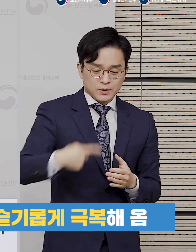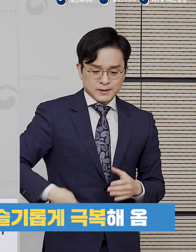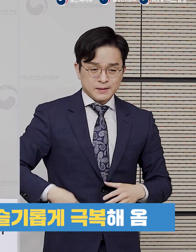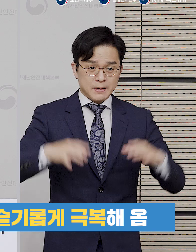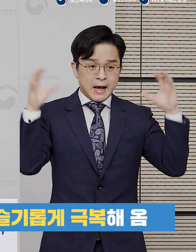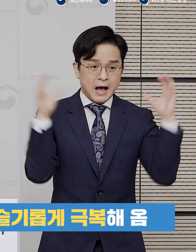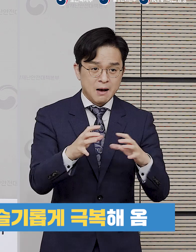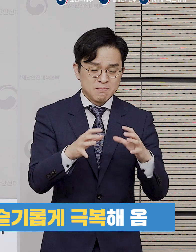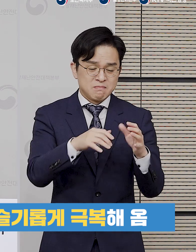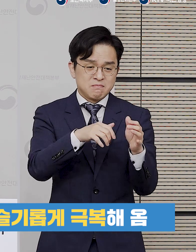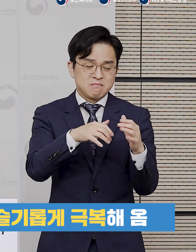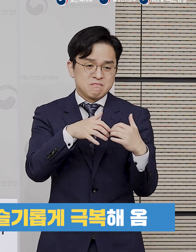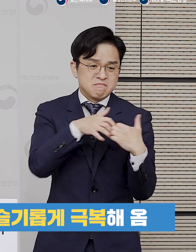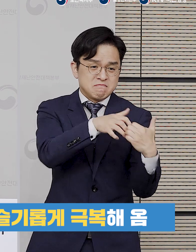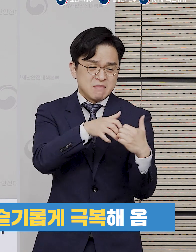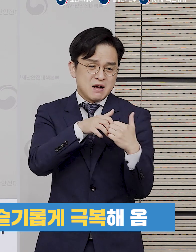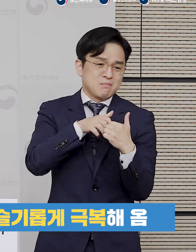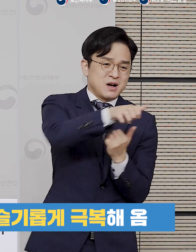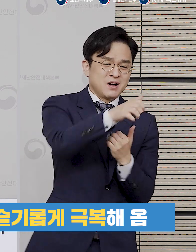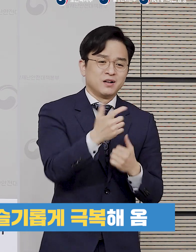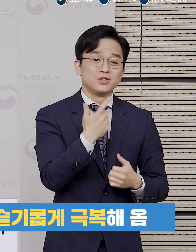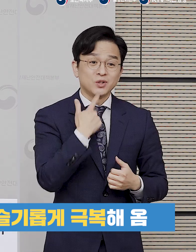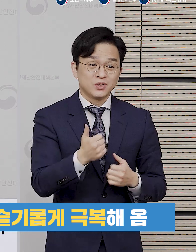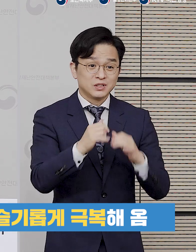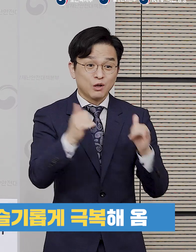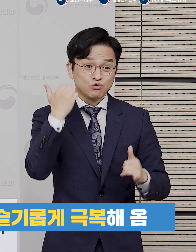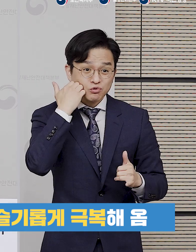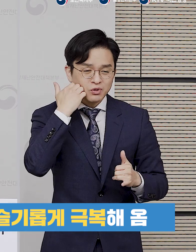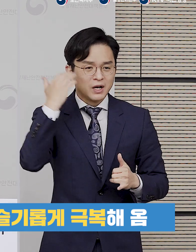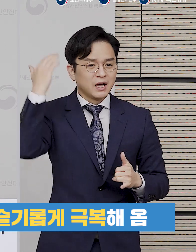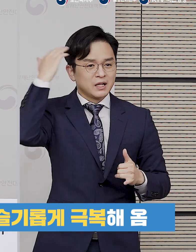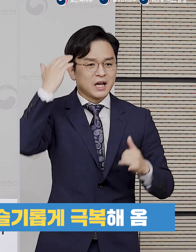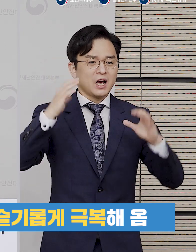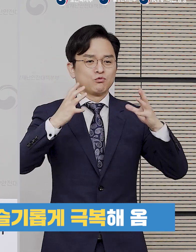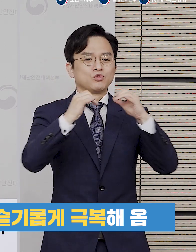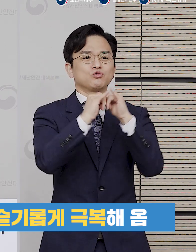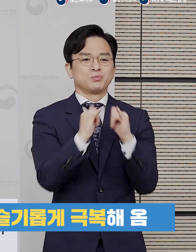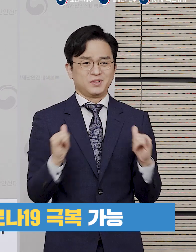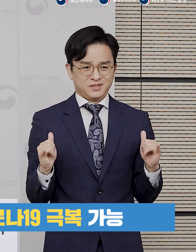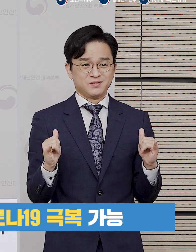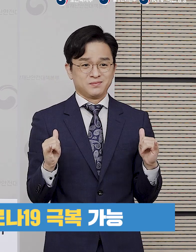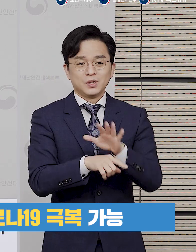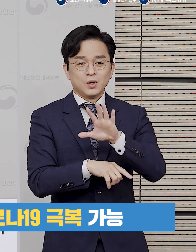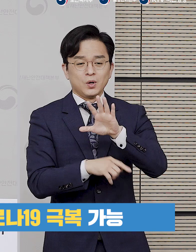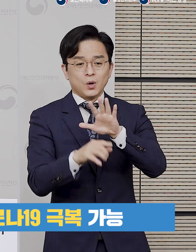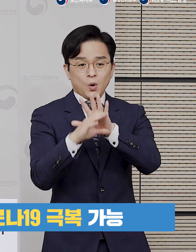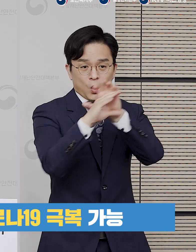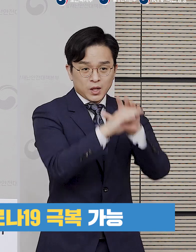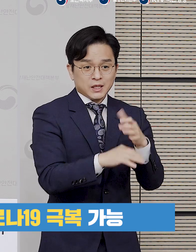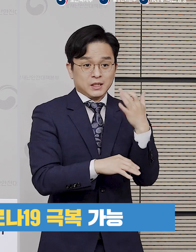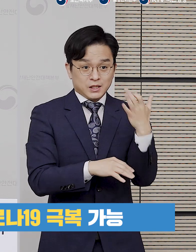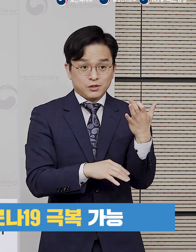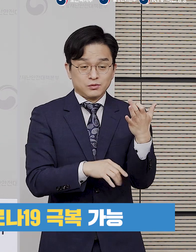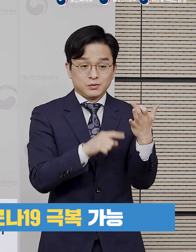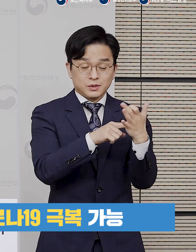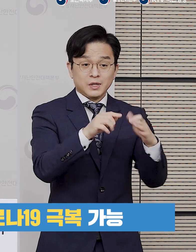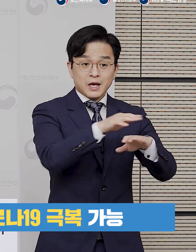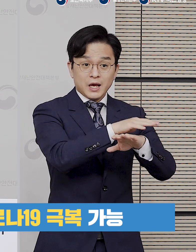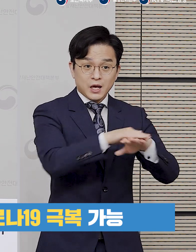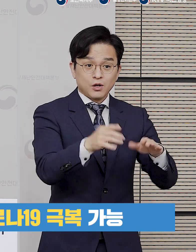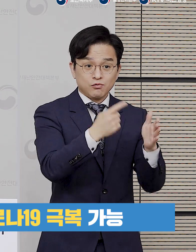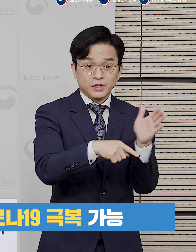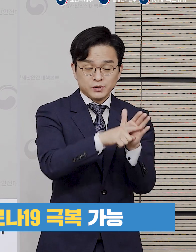뭉쳐서 오뚜기처럼 위기를 돌파하고 이겨냈던 우리 대한민국입니다. 코로나19는 정부의